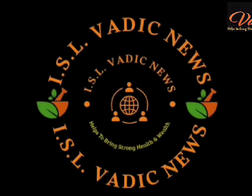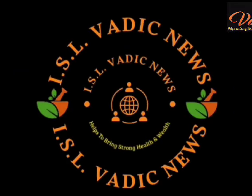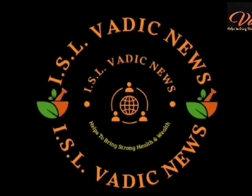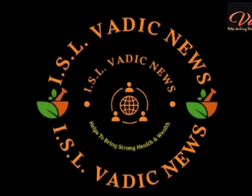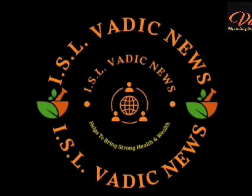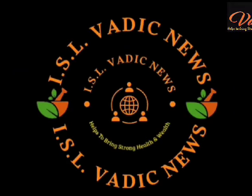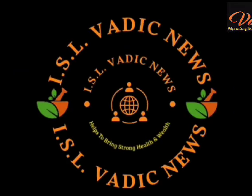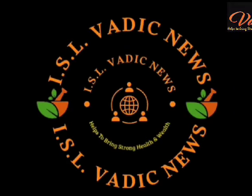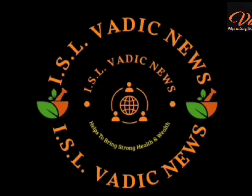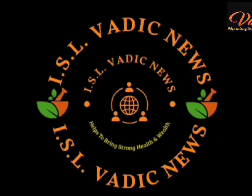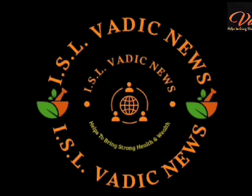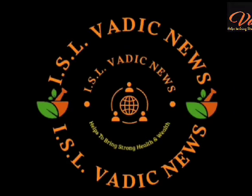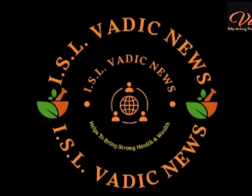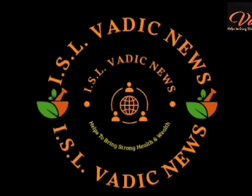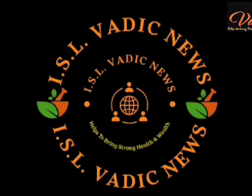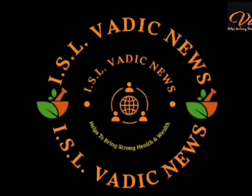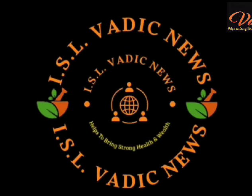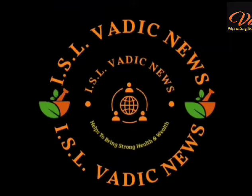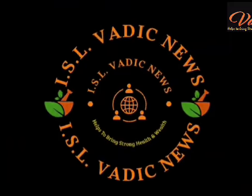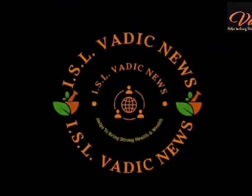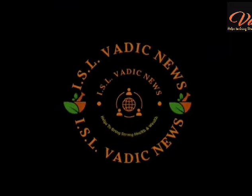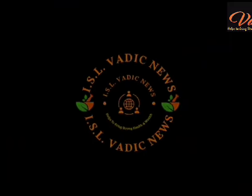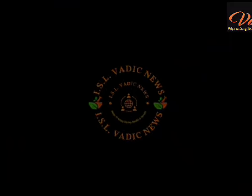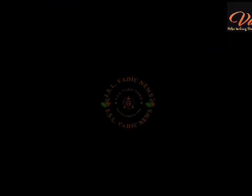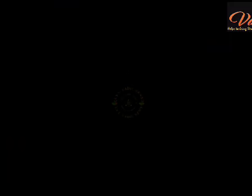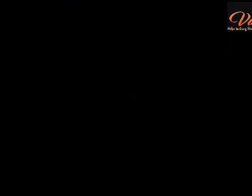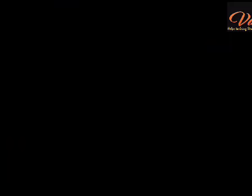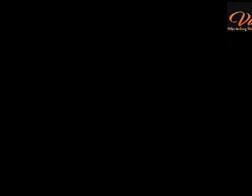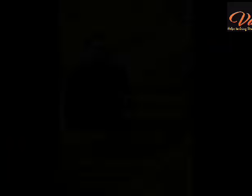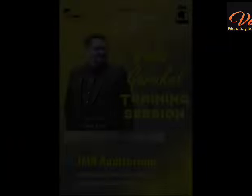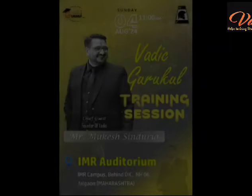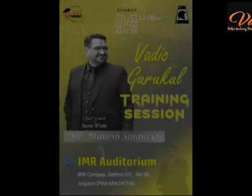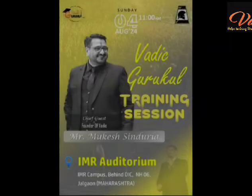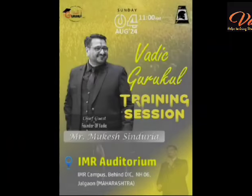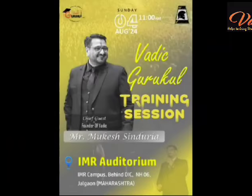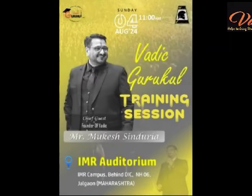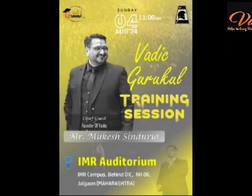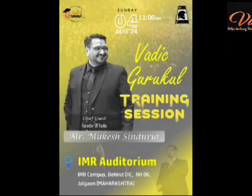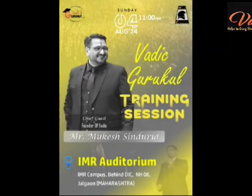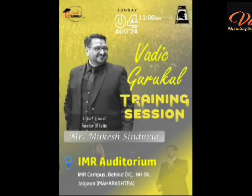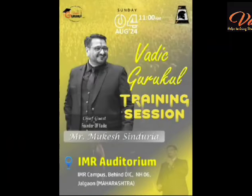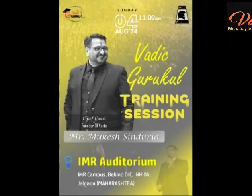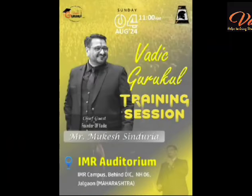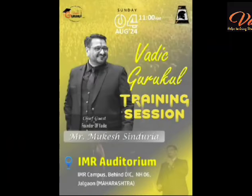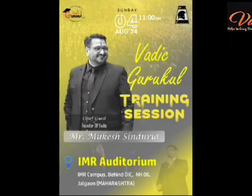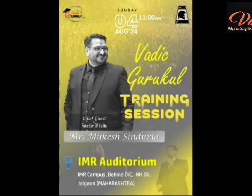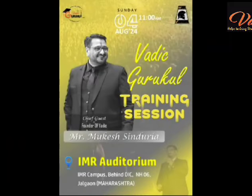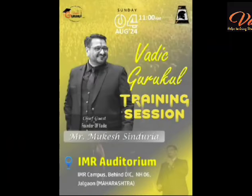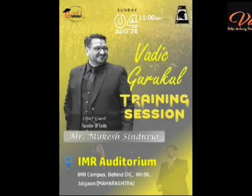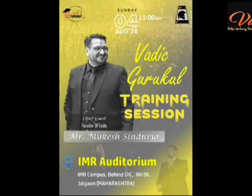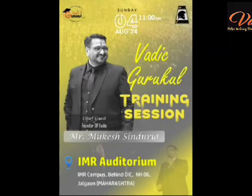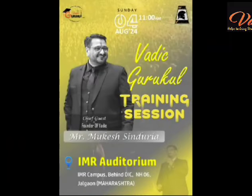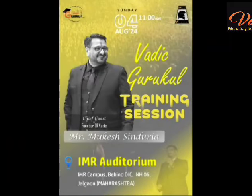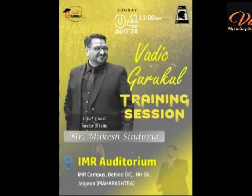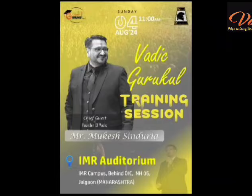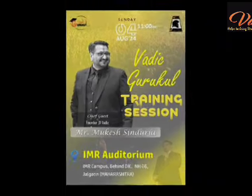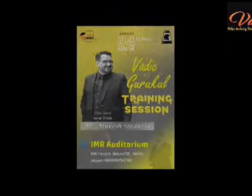भारतीय सांकेतिक भाषा के साथ वैदिक न्यूज। हेलो दोस्तों, वैदिक गुरुकुल एक ट्रेनिंग सेशन ऑर्गेनाइज करने जा रहा